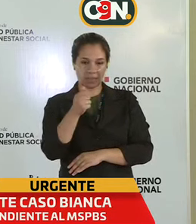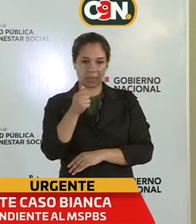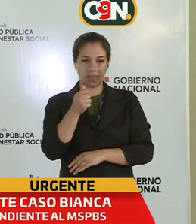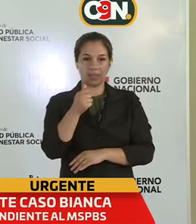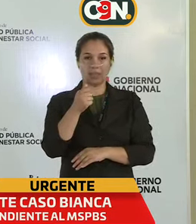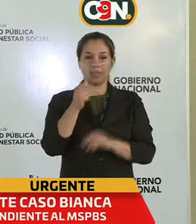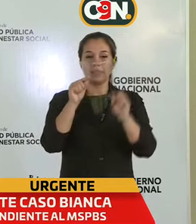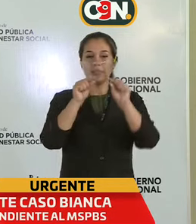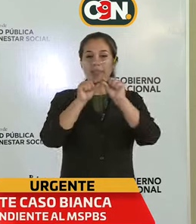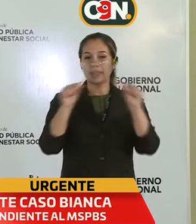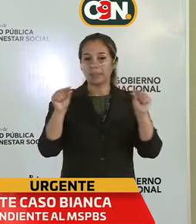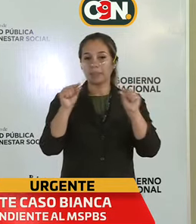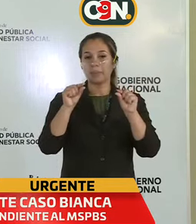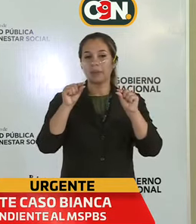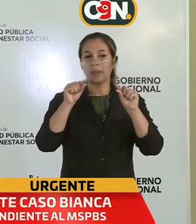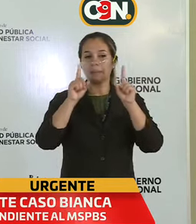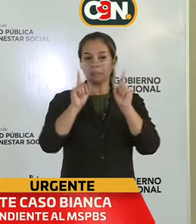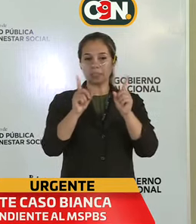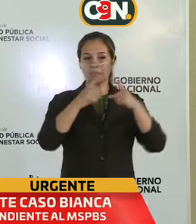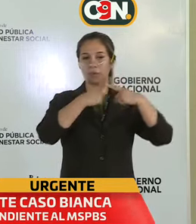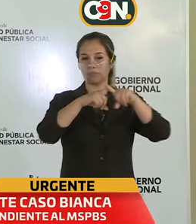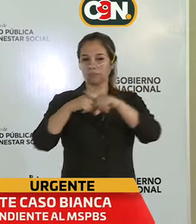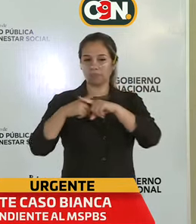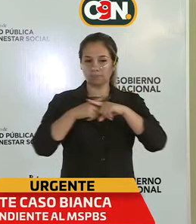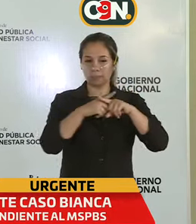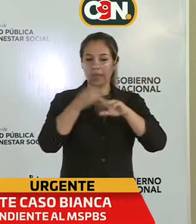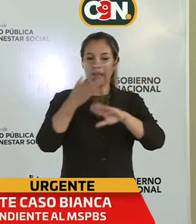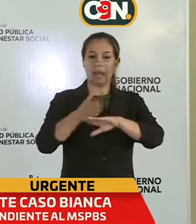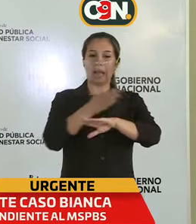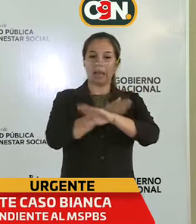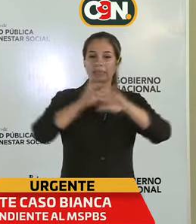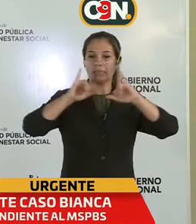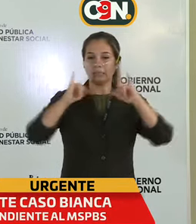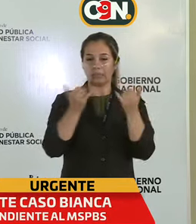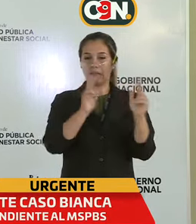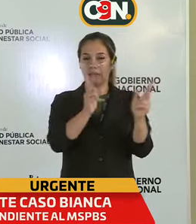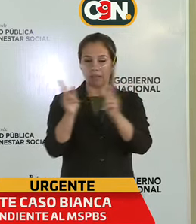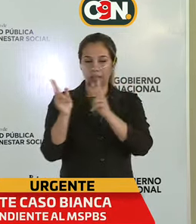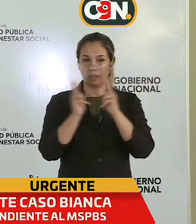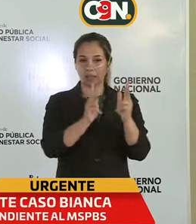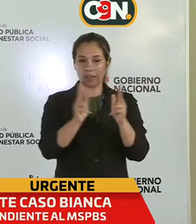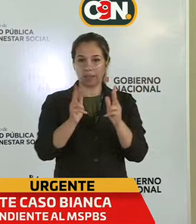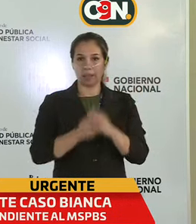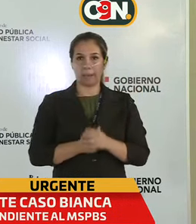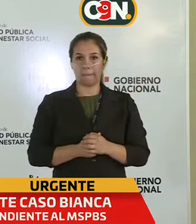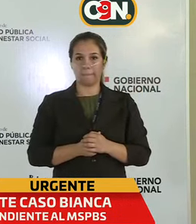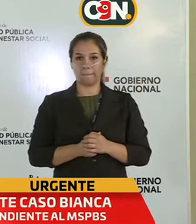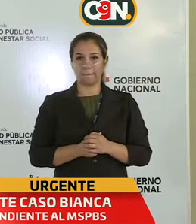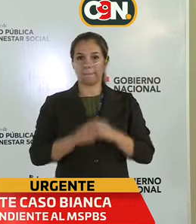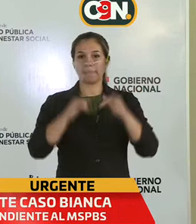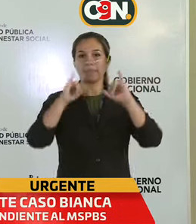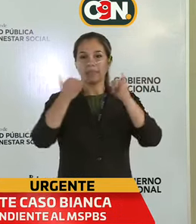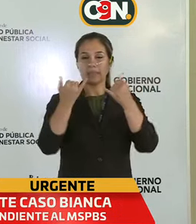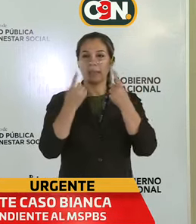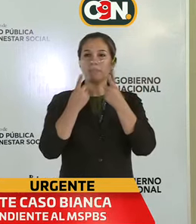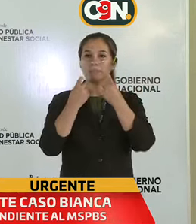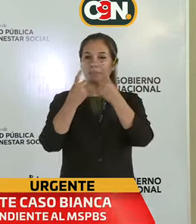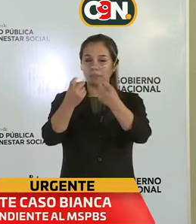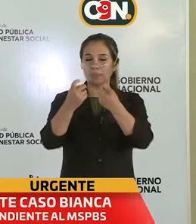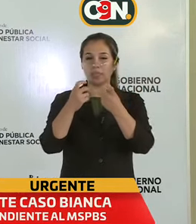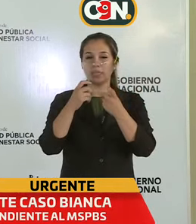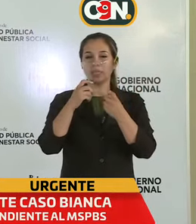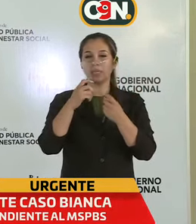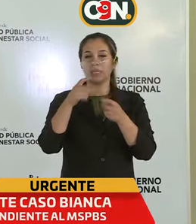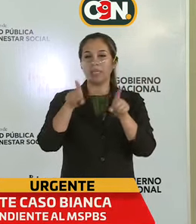en torno a esa discusión que hicieron ya expertos, después de haber consultado toda